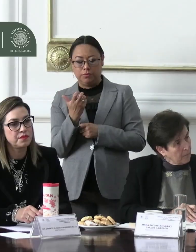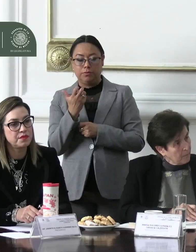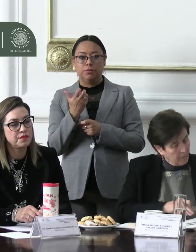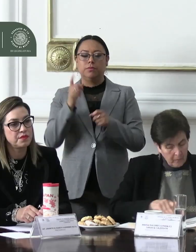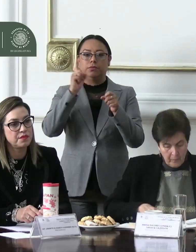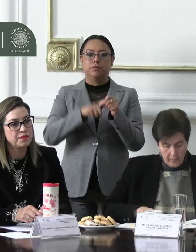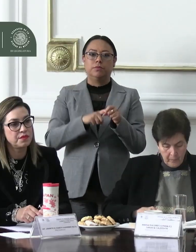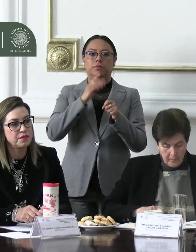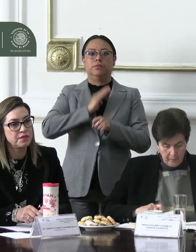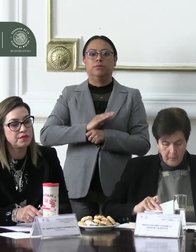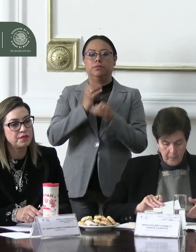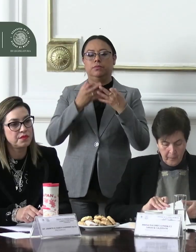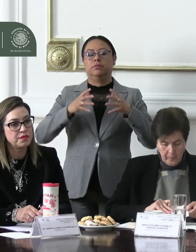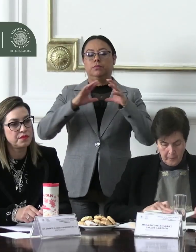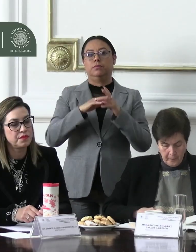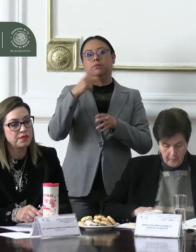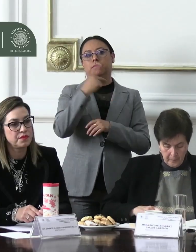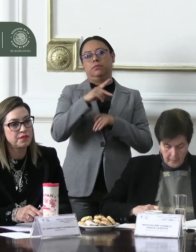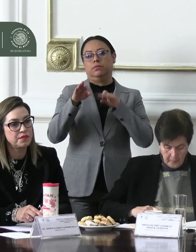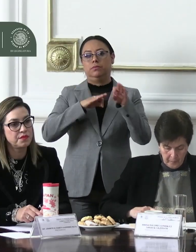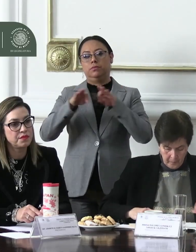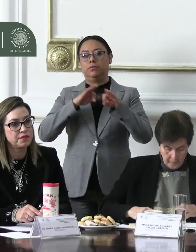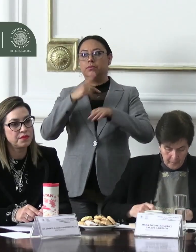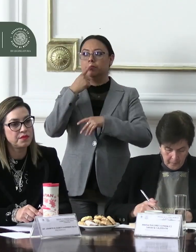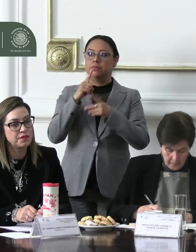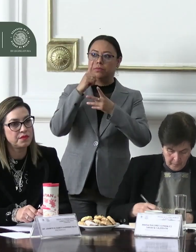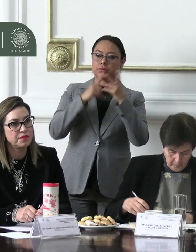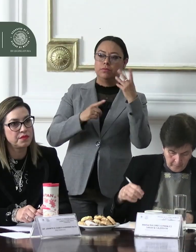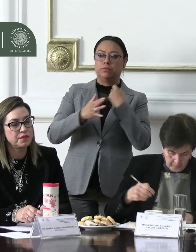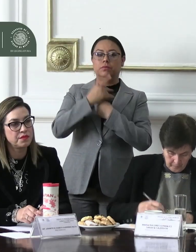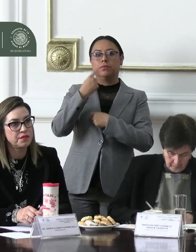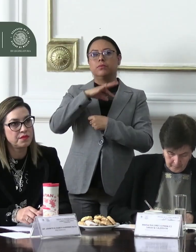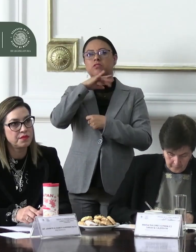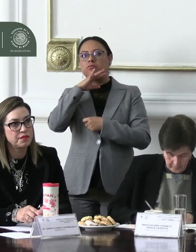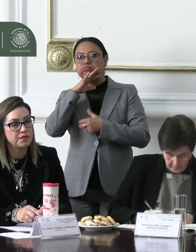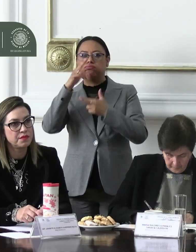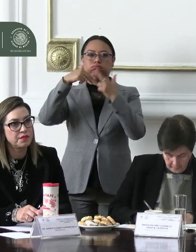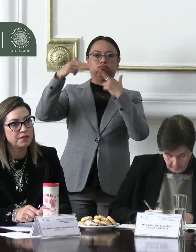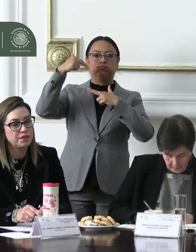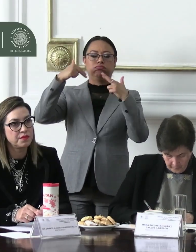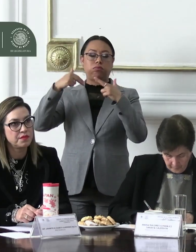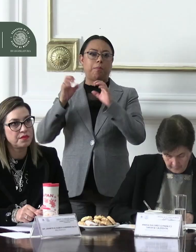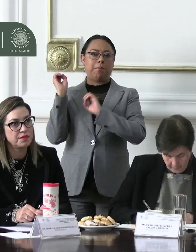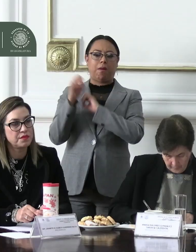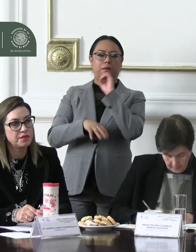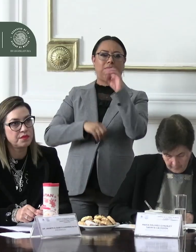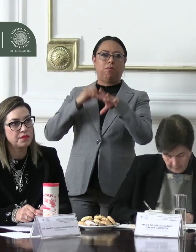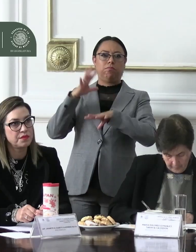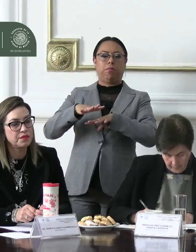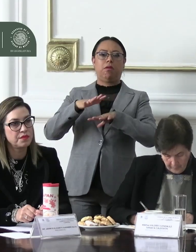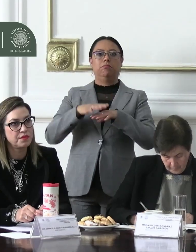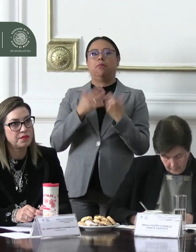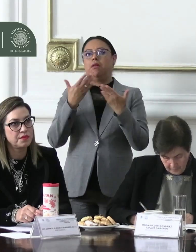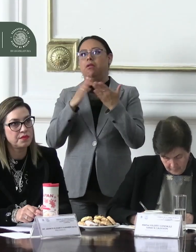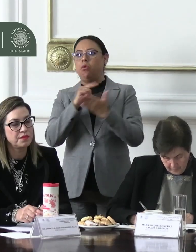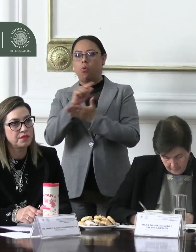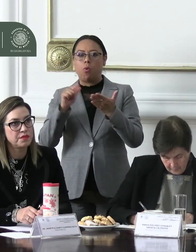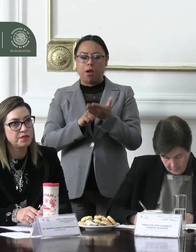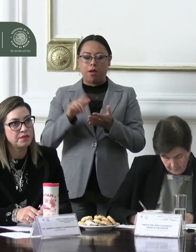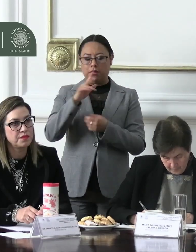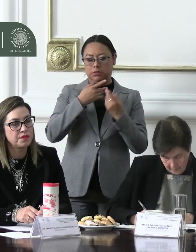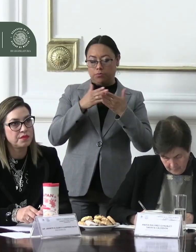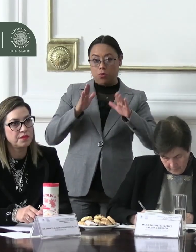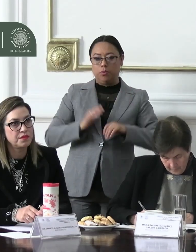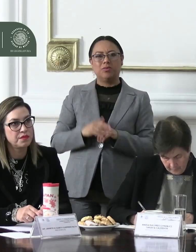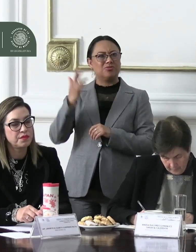ambiental en su trabajo? Las denuncias por contaminación, tiraderos a cielo abierto, ruido excesivo o afectaciones